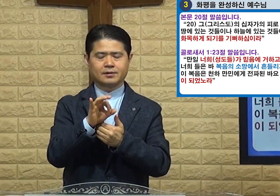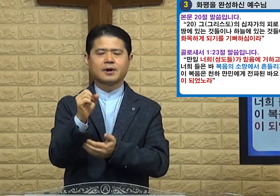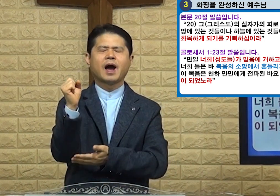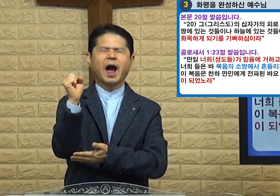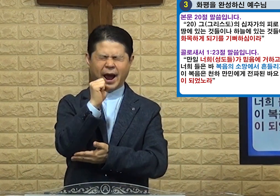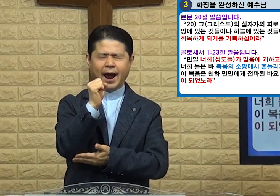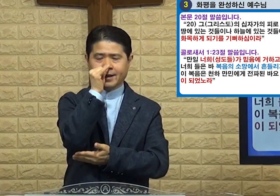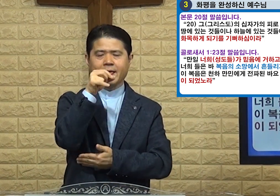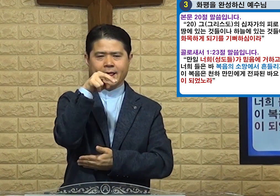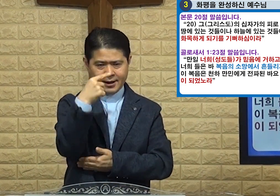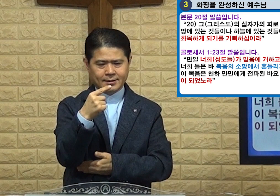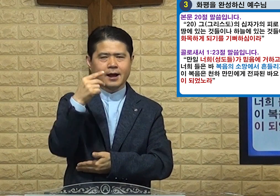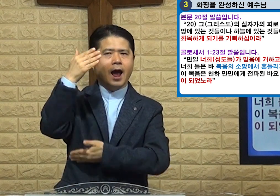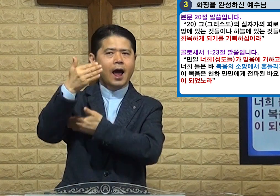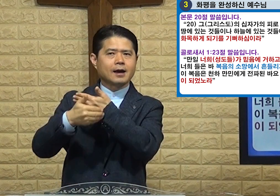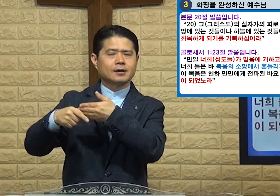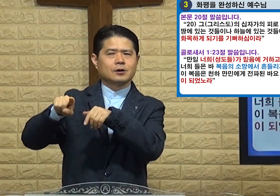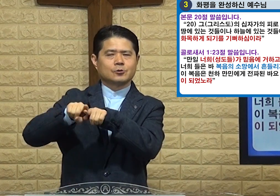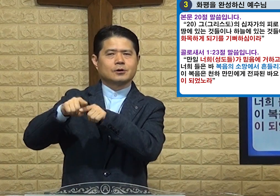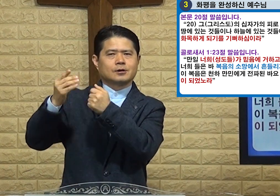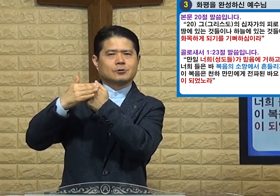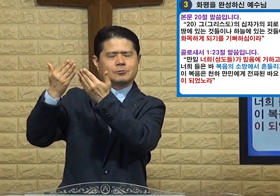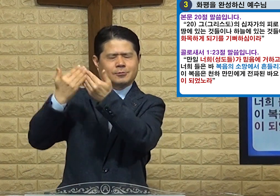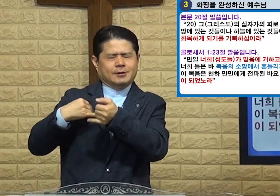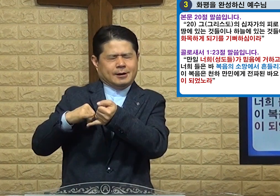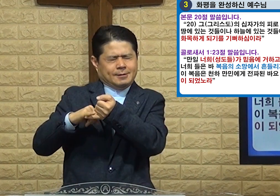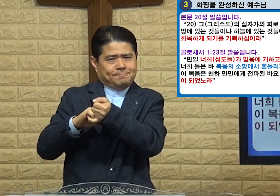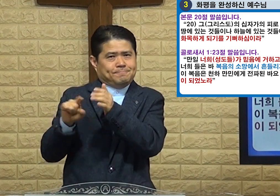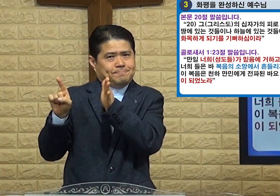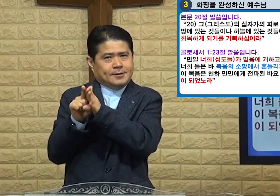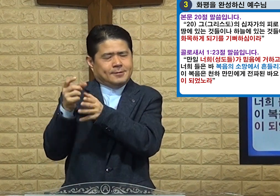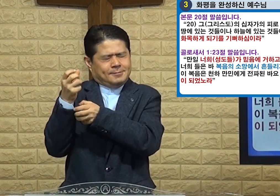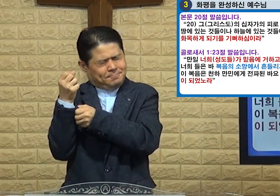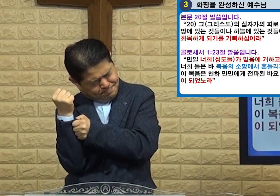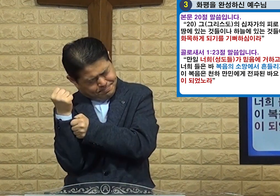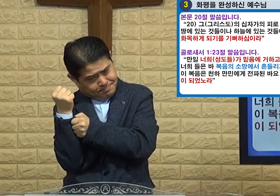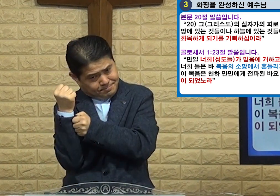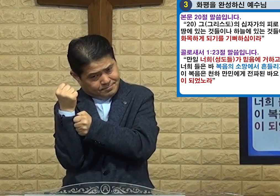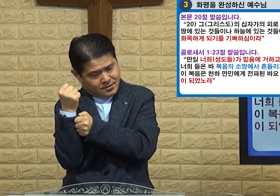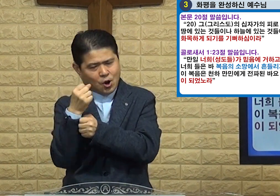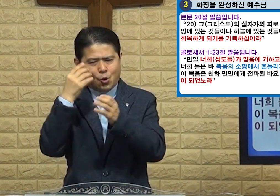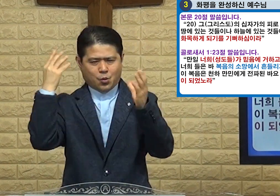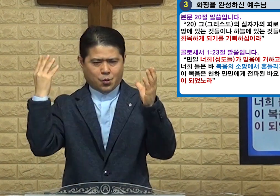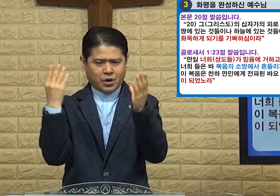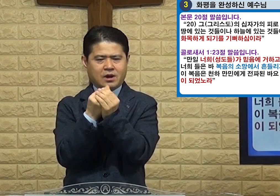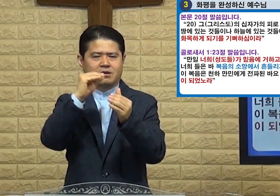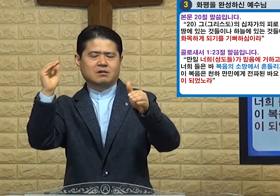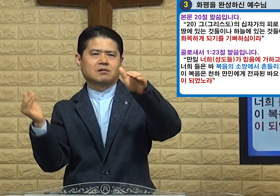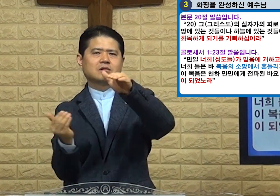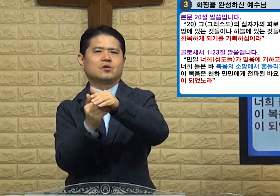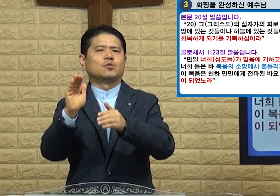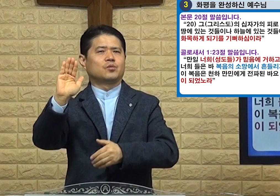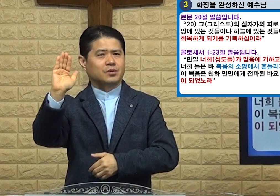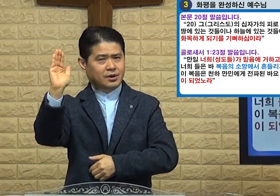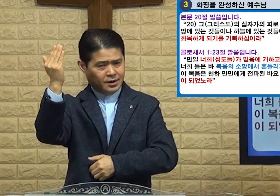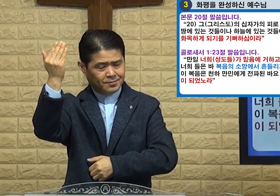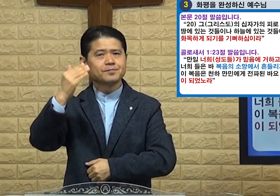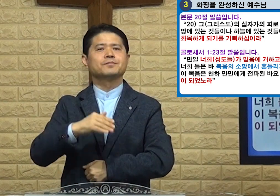믿음이 있다면 흔들리더라도 하나님과 함께 연결되어서 그 약속만을 붙들고 온전하게